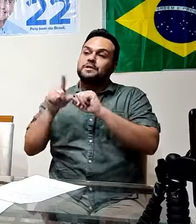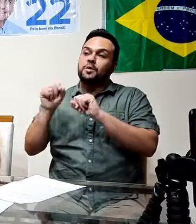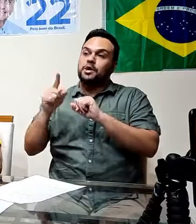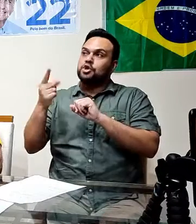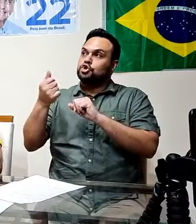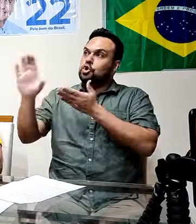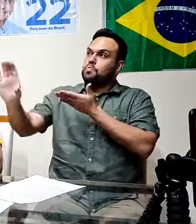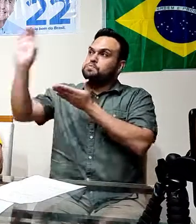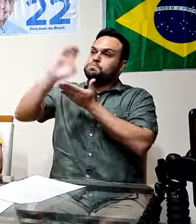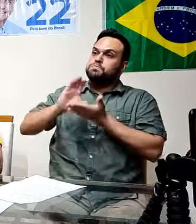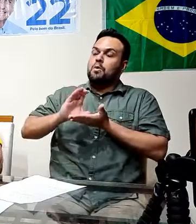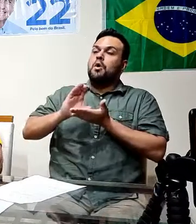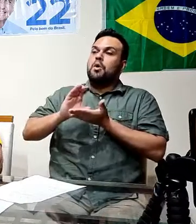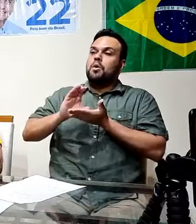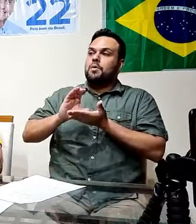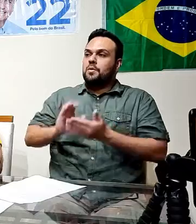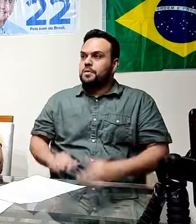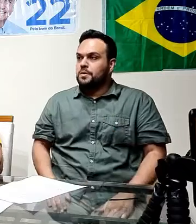para fora da